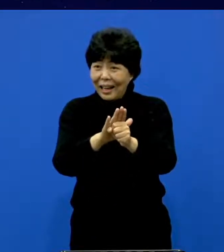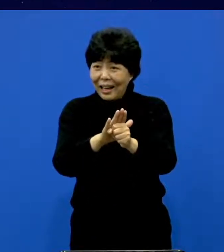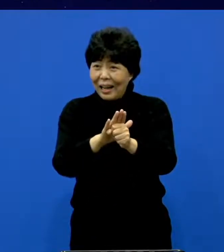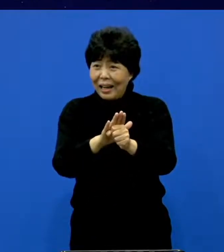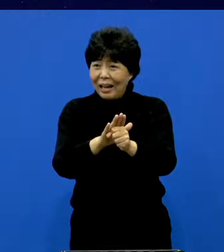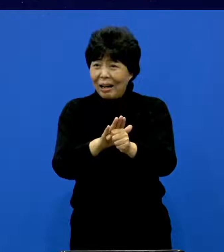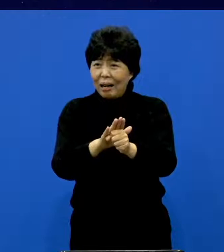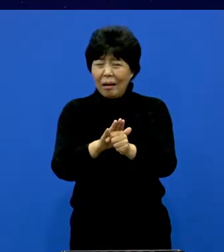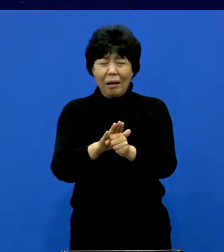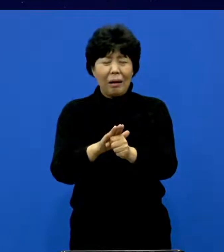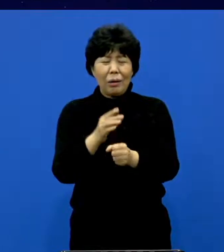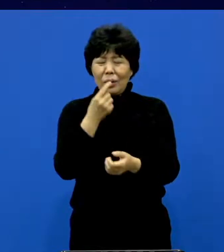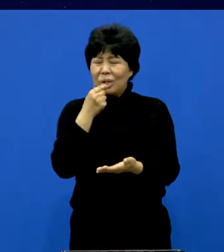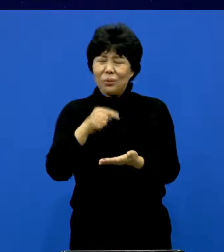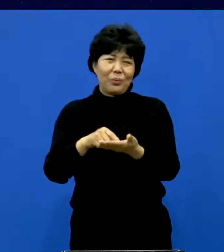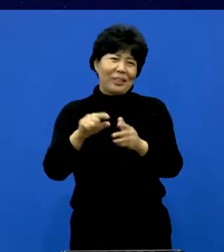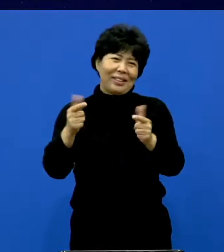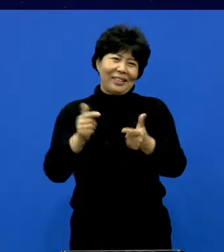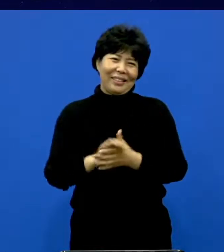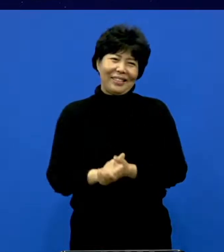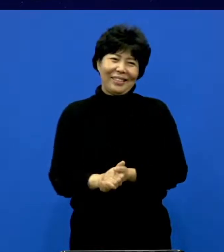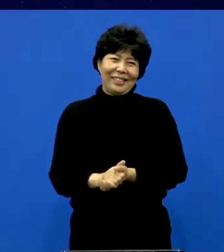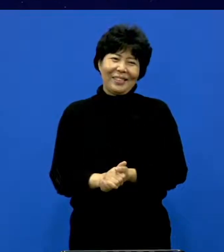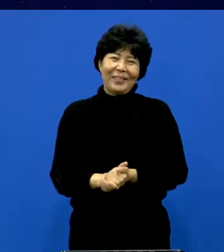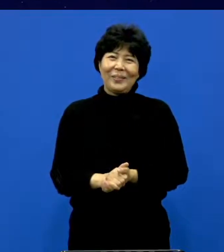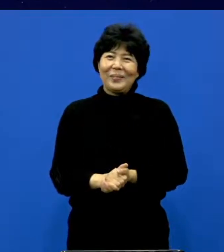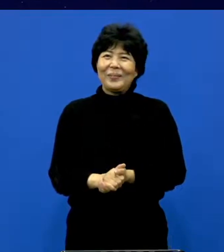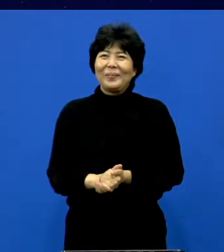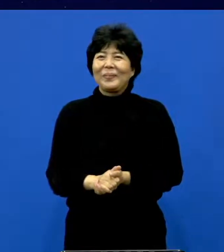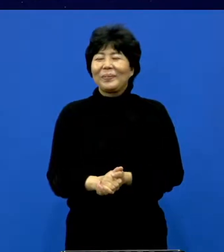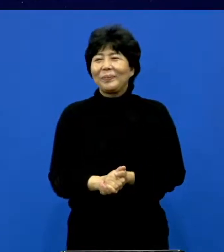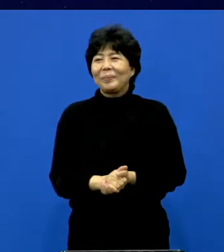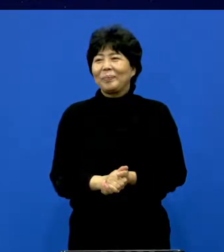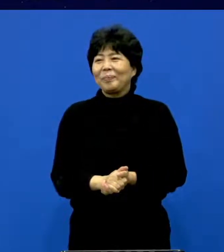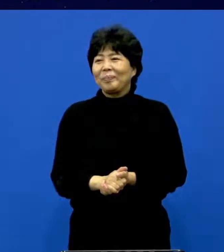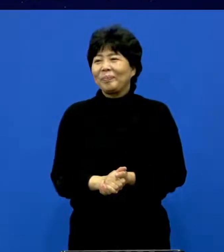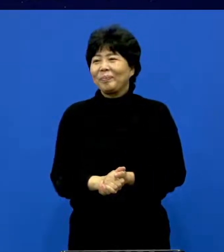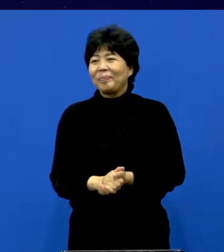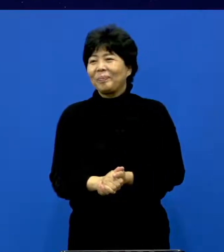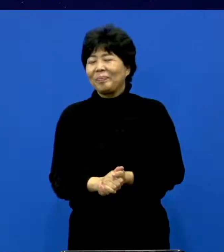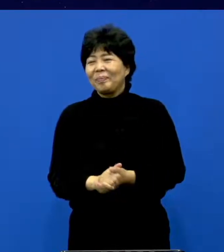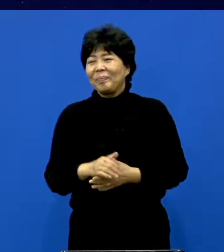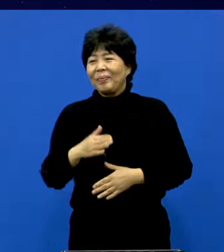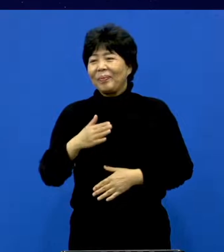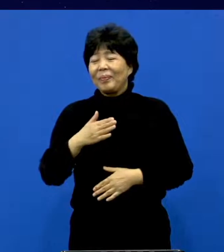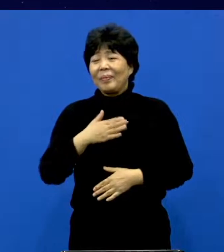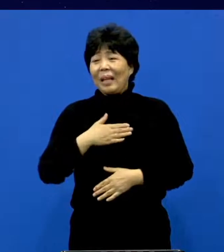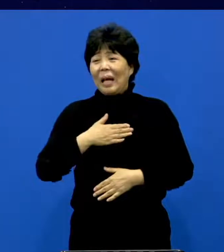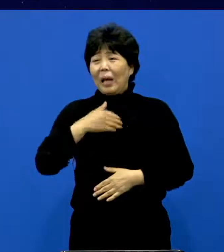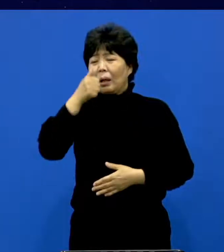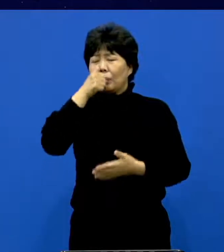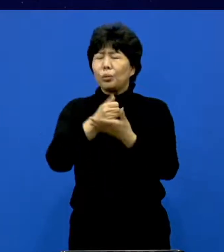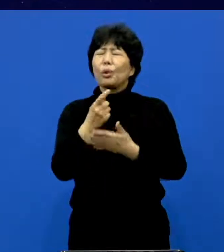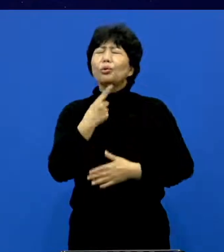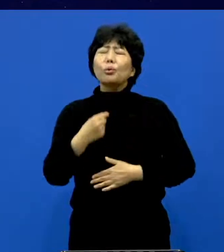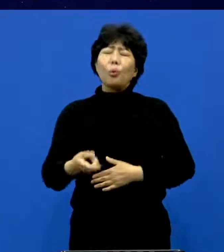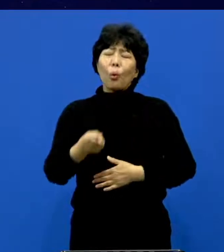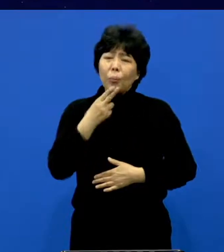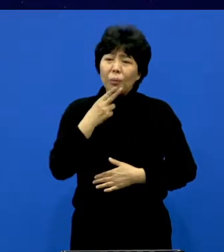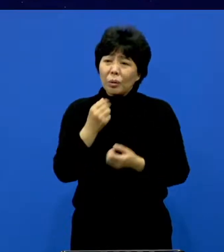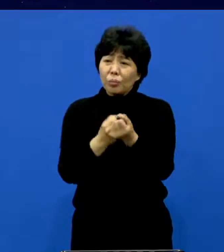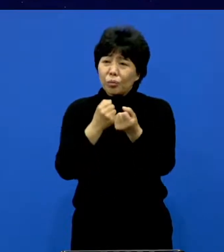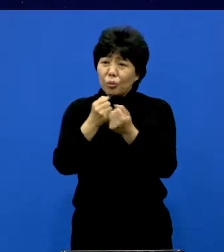피가 거꾸로 돌아요. 이 쉬운 얘기가 아니잖아요. 내가 지은 죄도 없는데 누군가 나에게 욕을 할 때